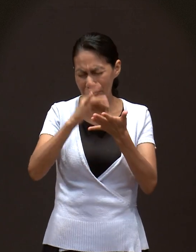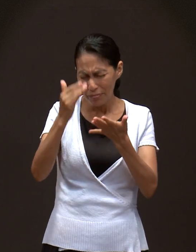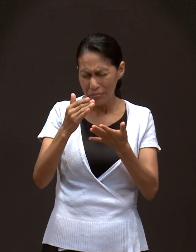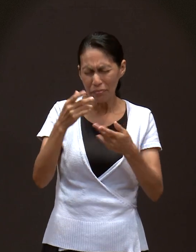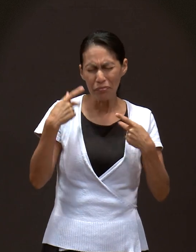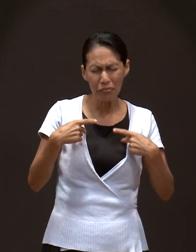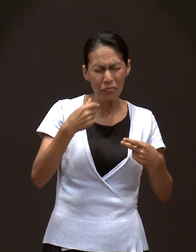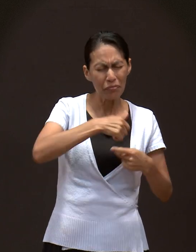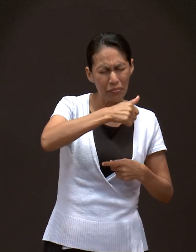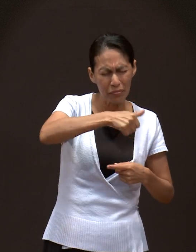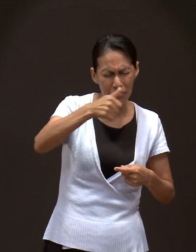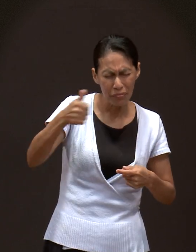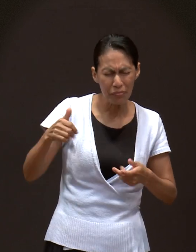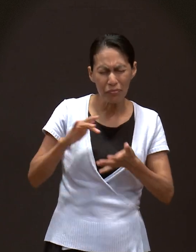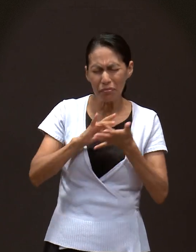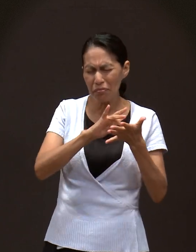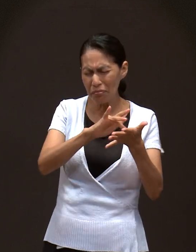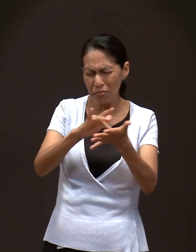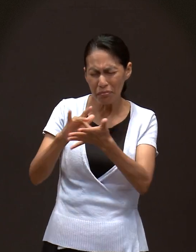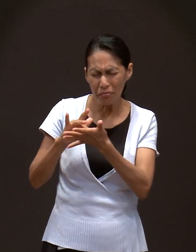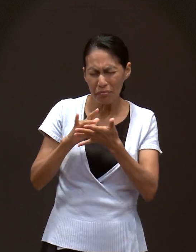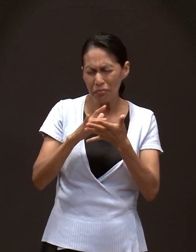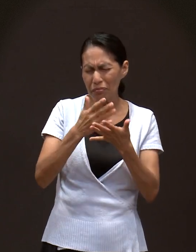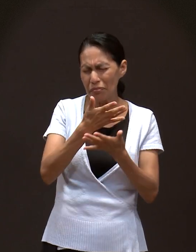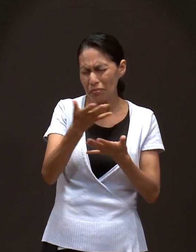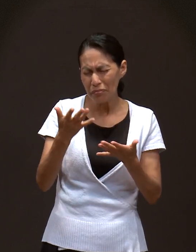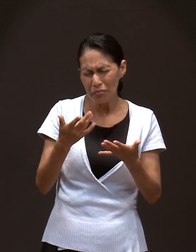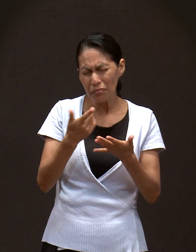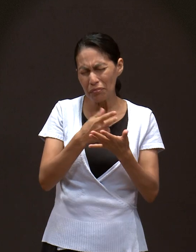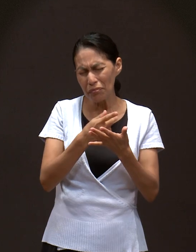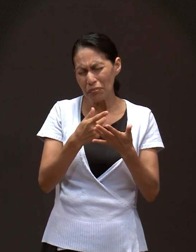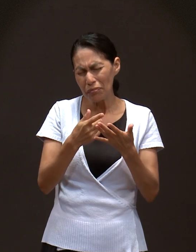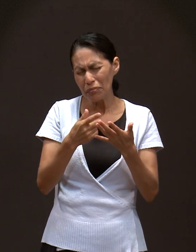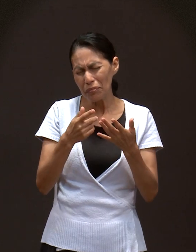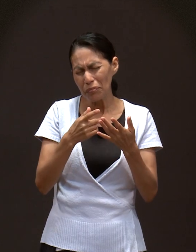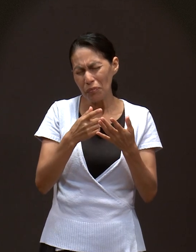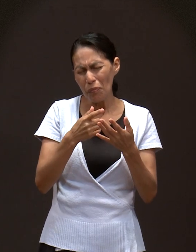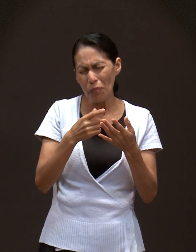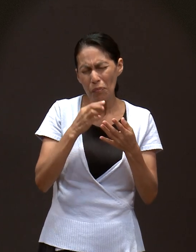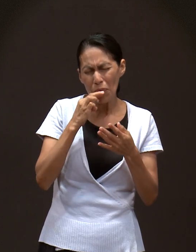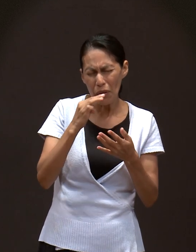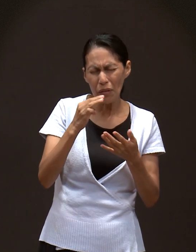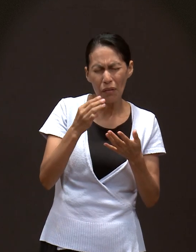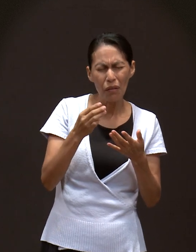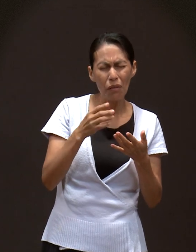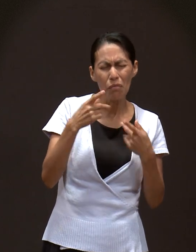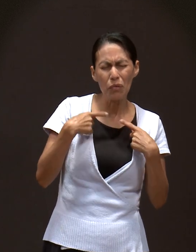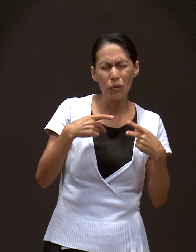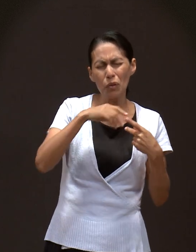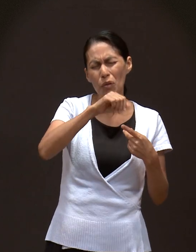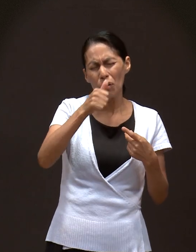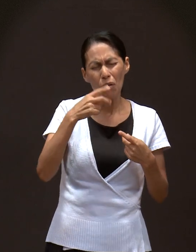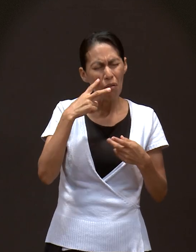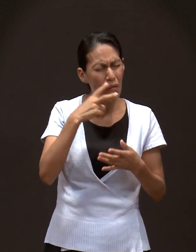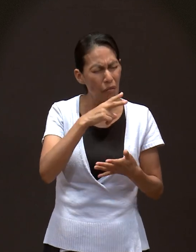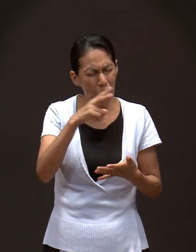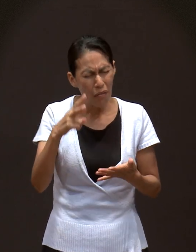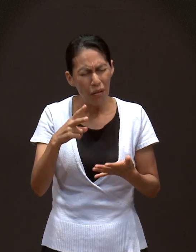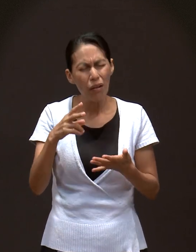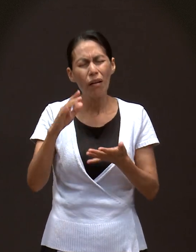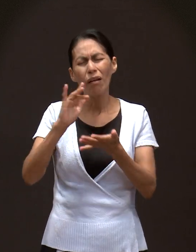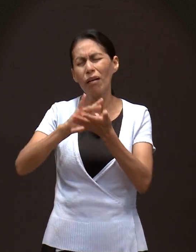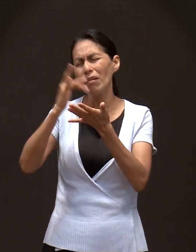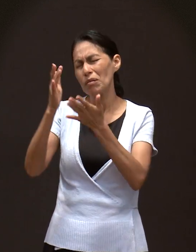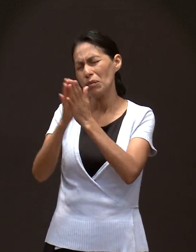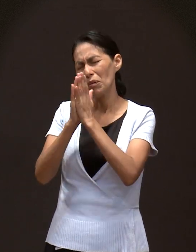y tienen a bien colaborar para servirte y poder llevar este mensaje a muchas otras personas. Bendice a cada